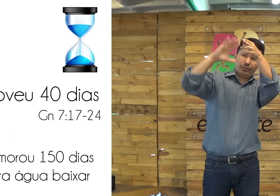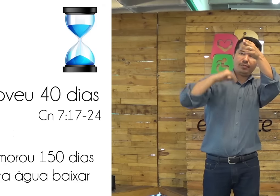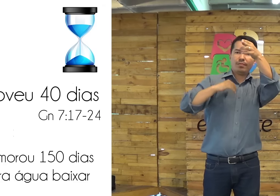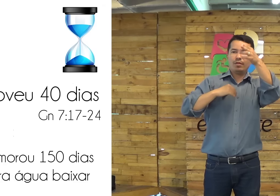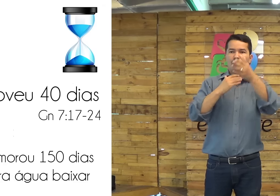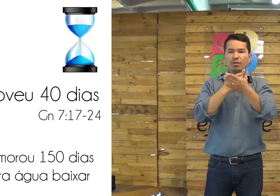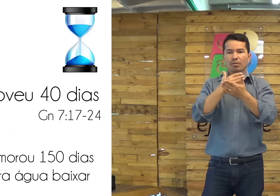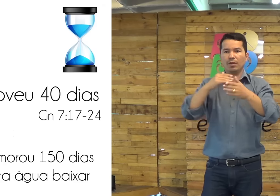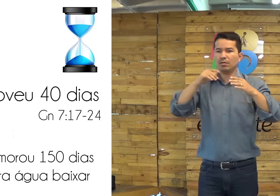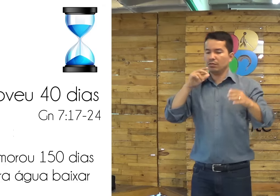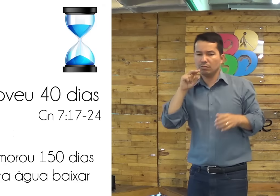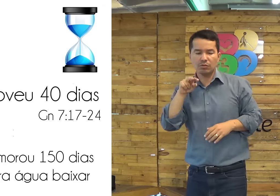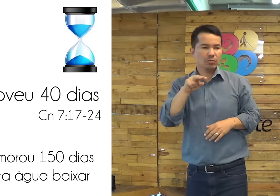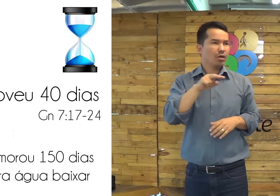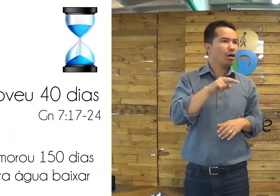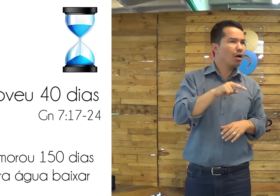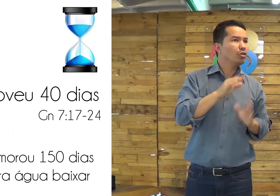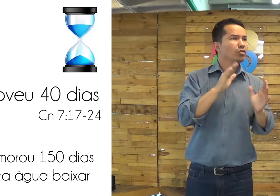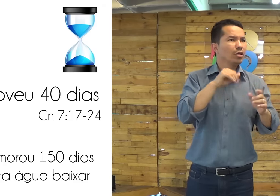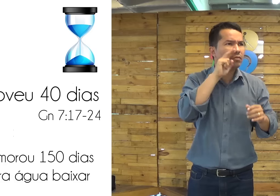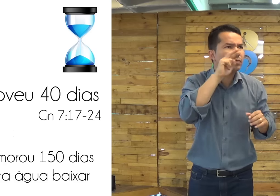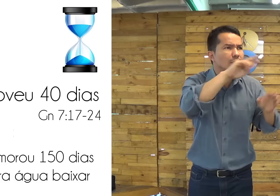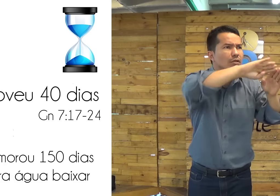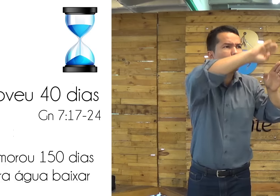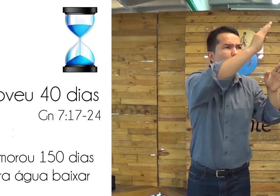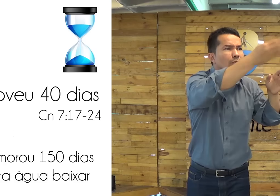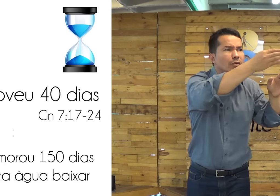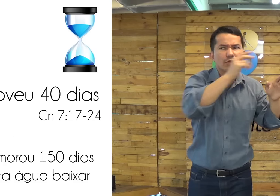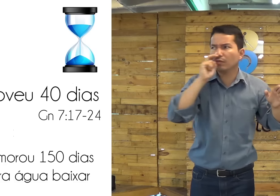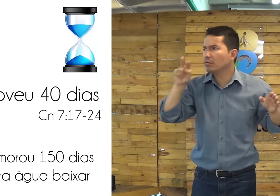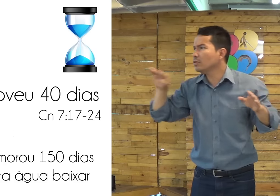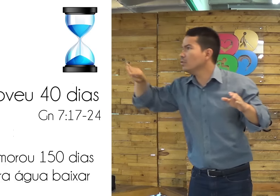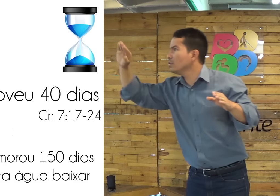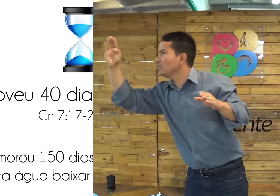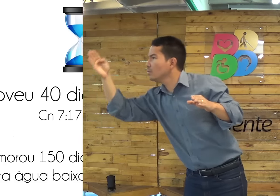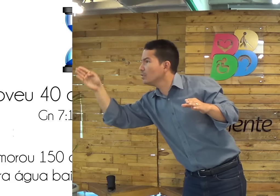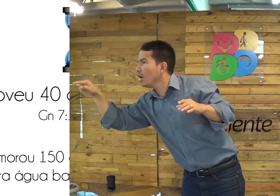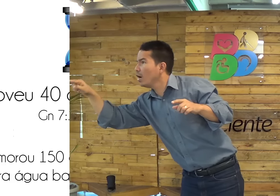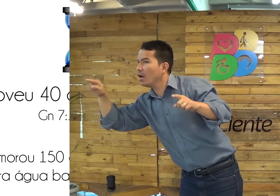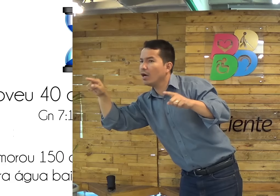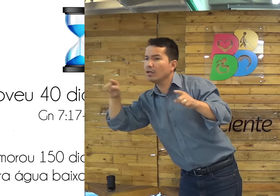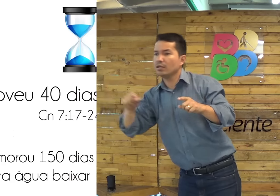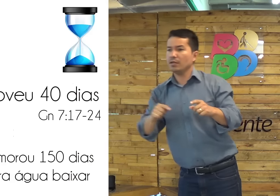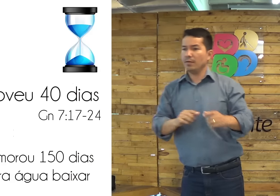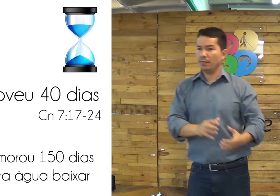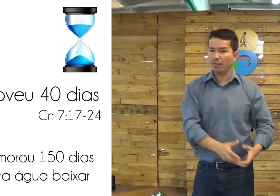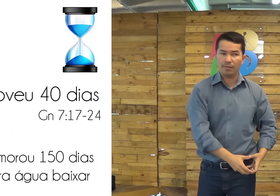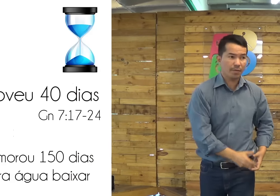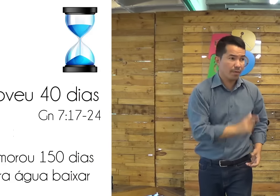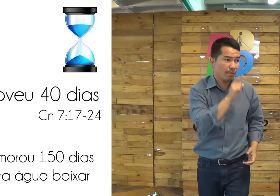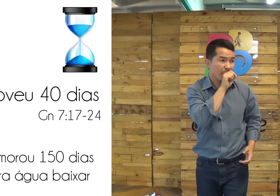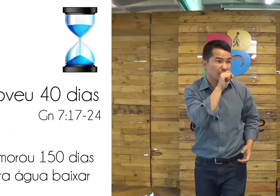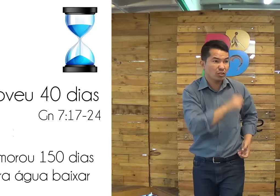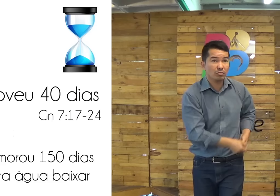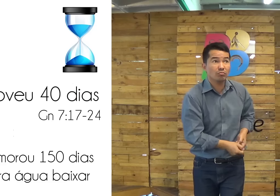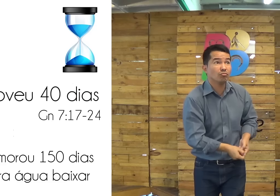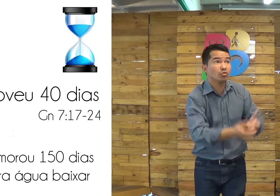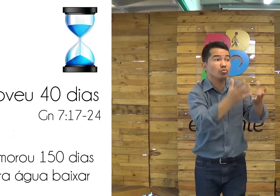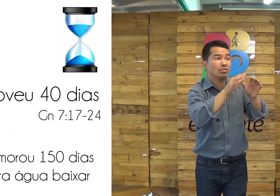na arca e ele começou a olhar Ah eu já tô vendo uma montanha ali tô vendo outro ali então ele pegou lá